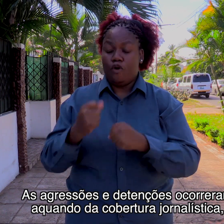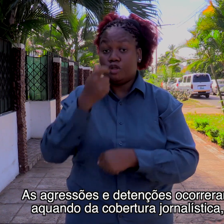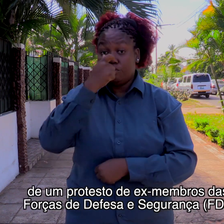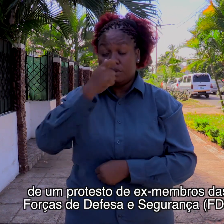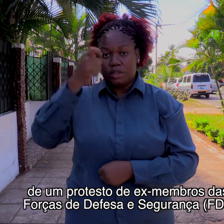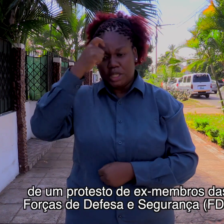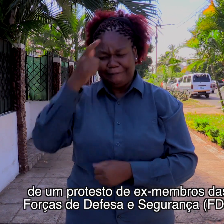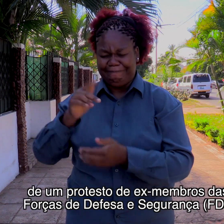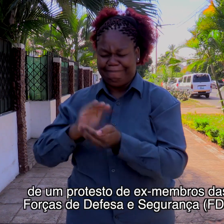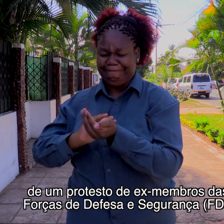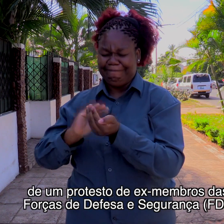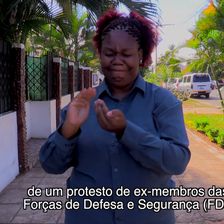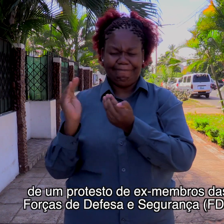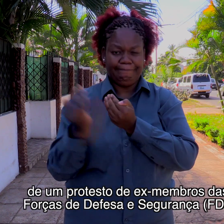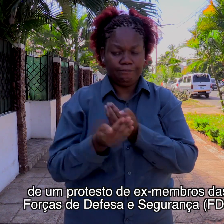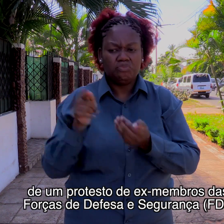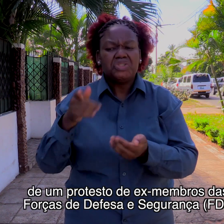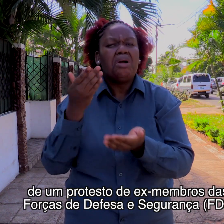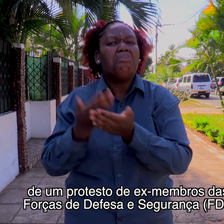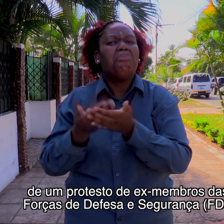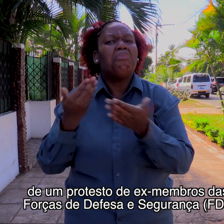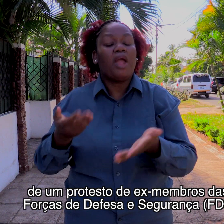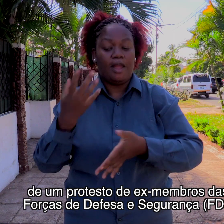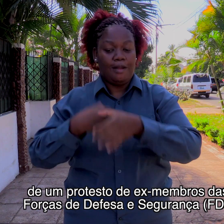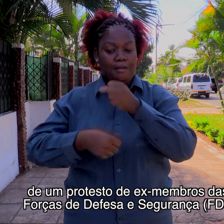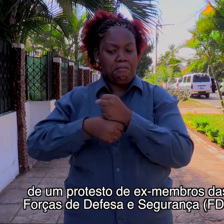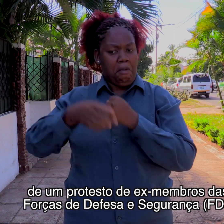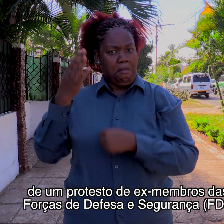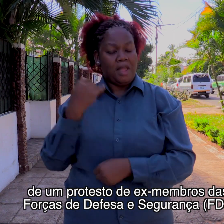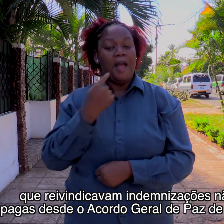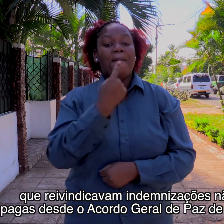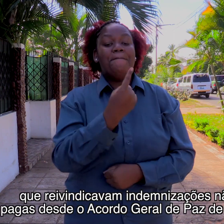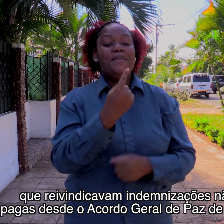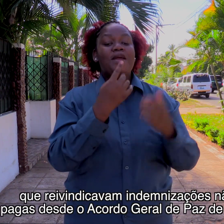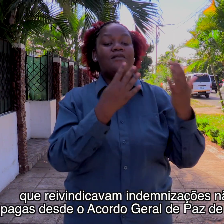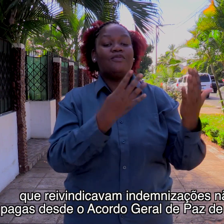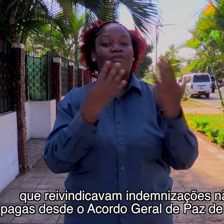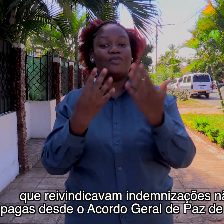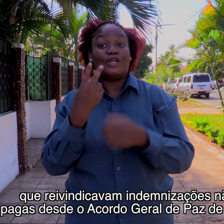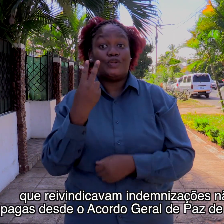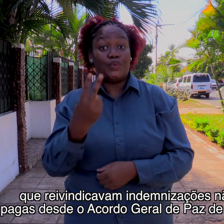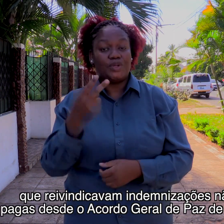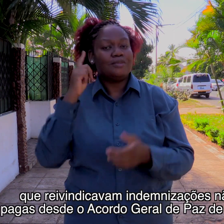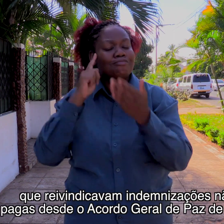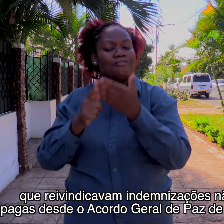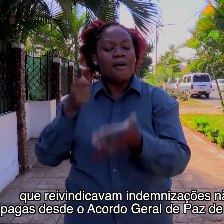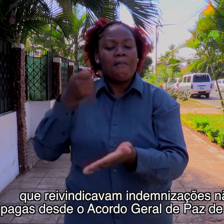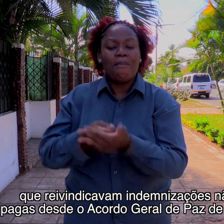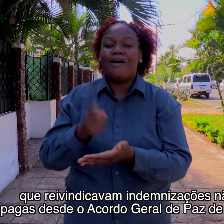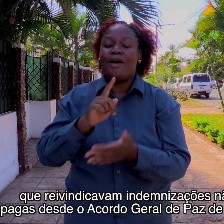jornalística de um protesto de ex-membros das Forças de Defesa e Segurança que reivindicavam indemnizações não pagas desde o Acordo